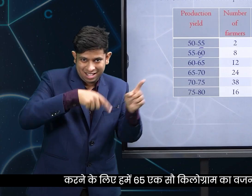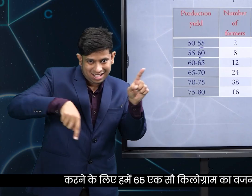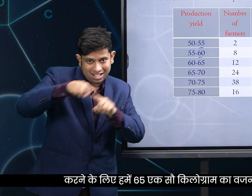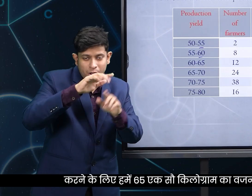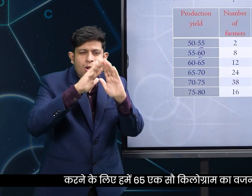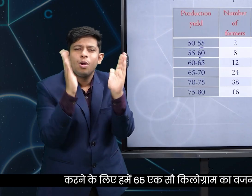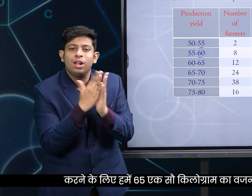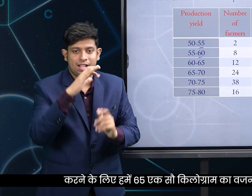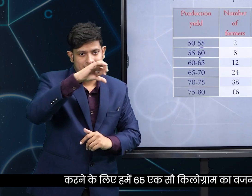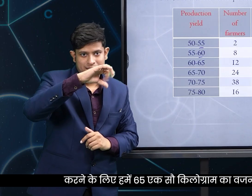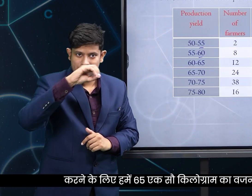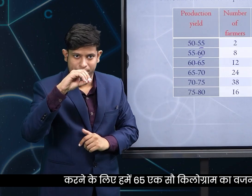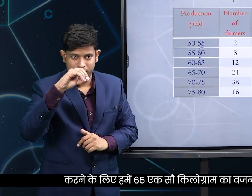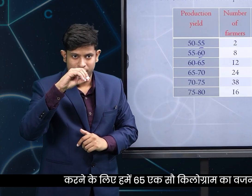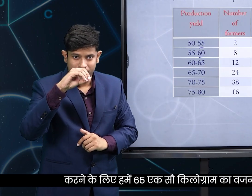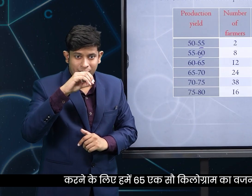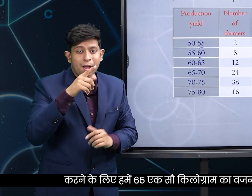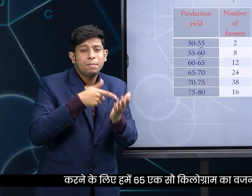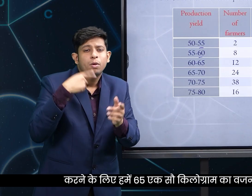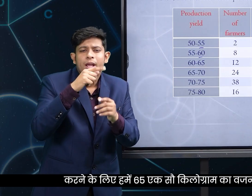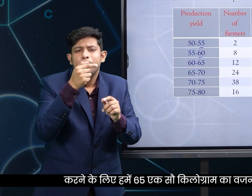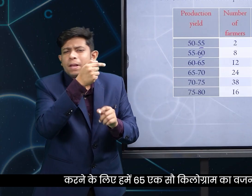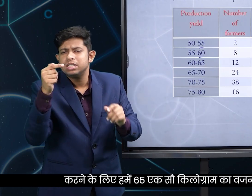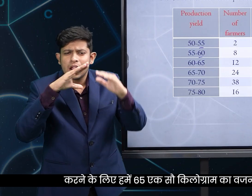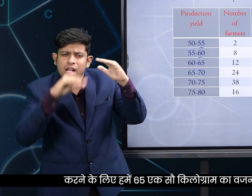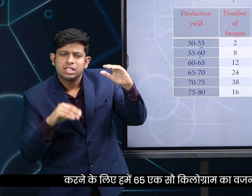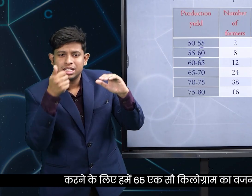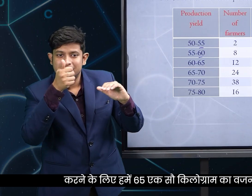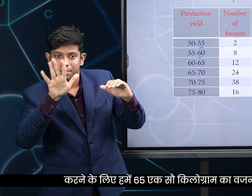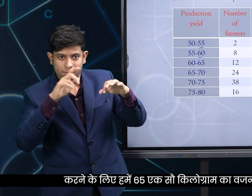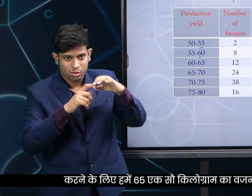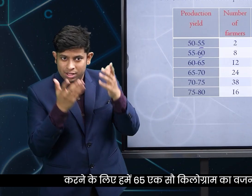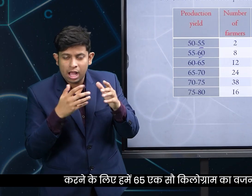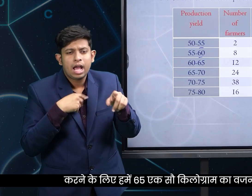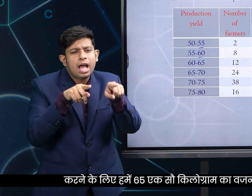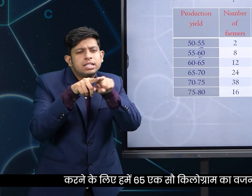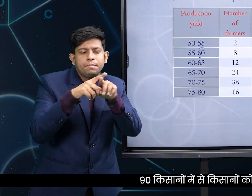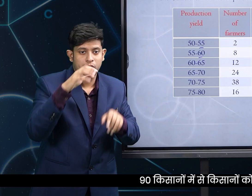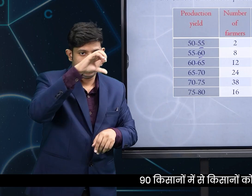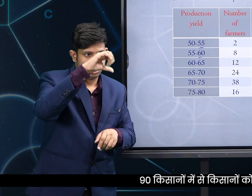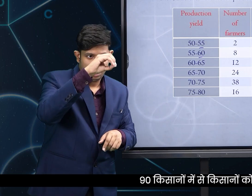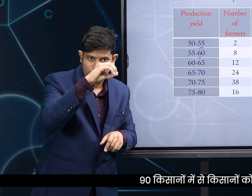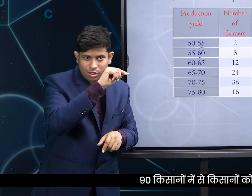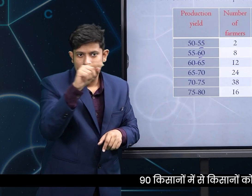हमें 65 100 किलोग्राम का वजन से कम उत्पादन करने वाले कुल 90 किसानों में